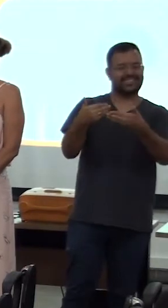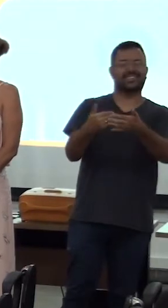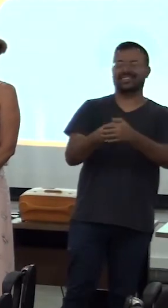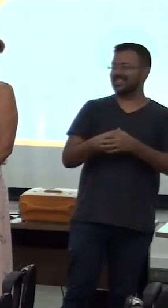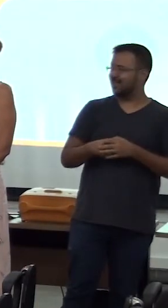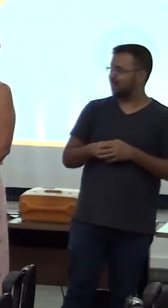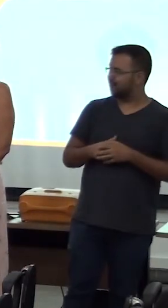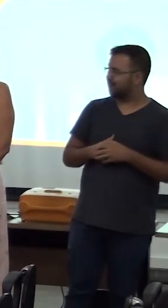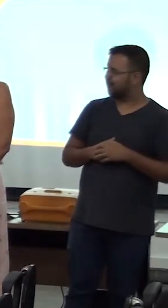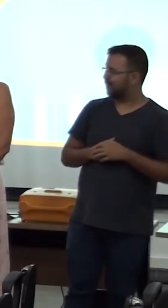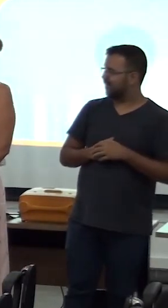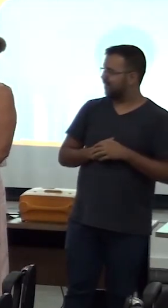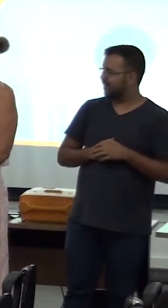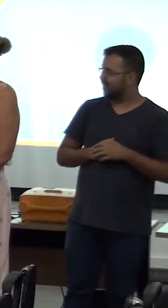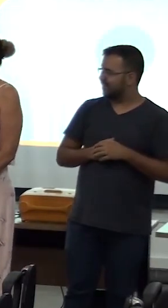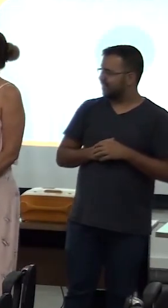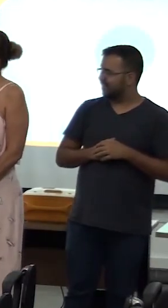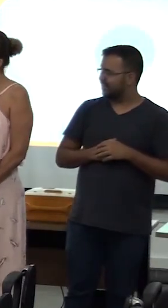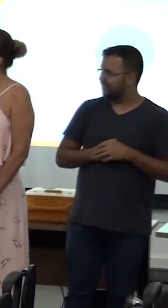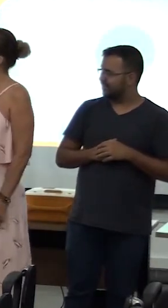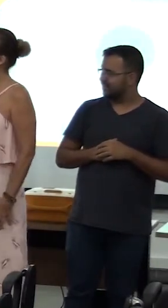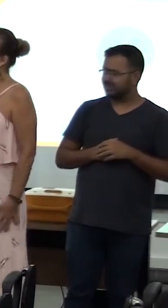que